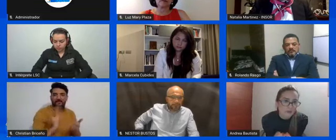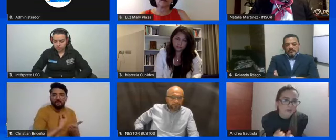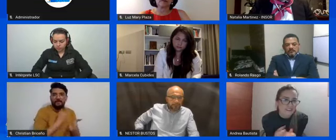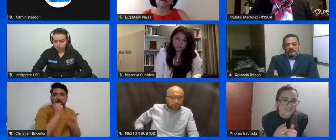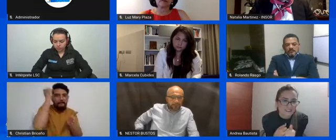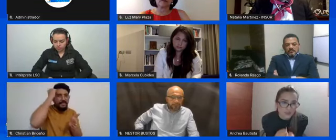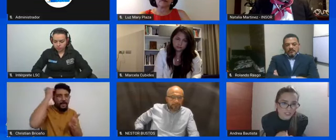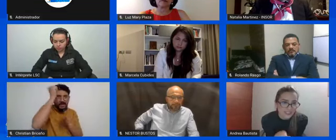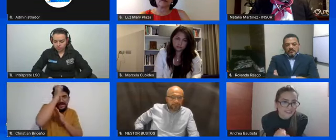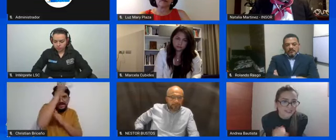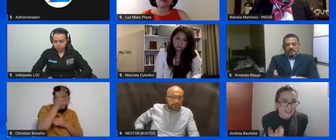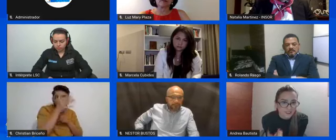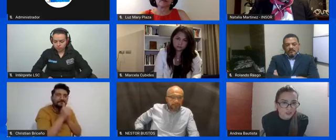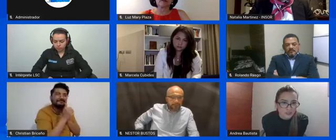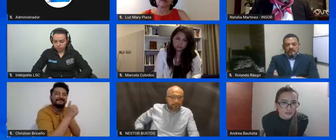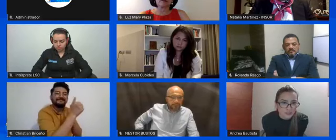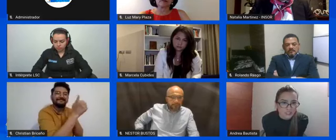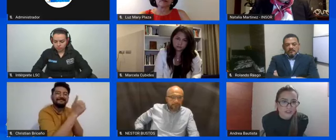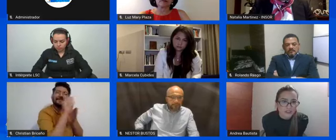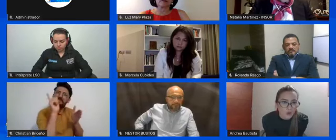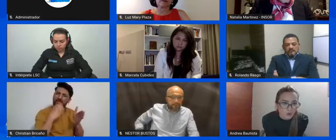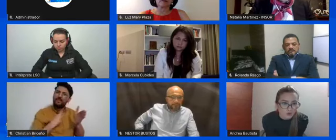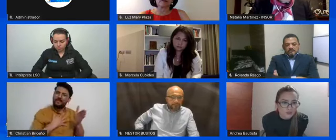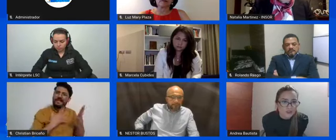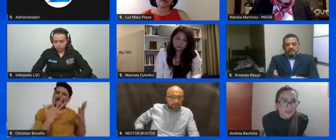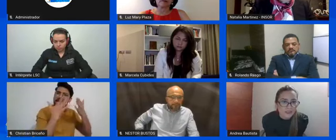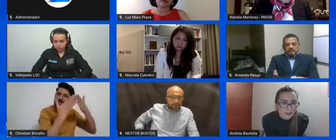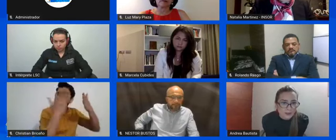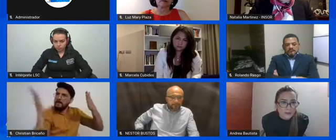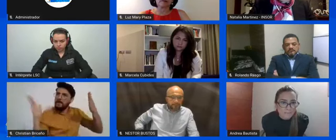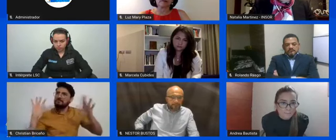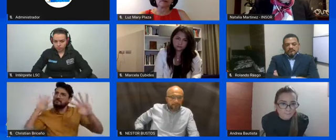en vivo, esas asesorías, entregar todos esos apoyos.